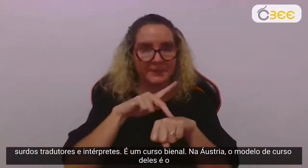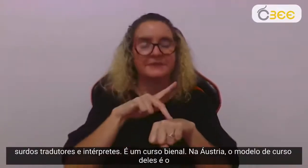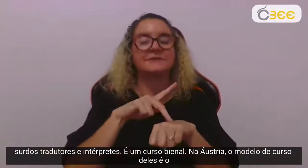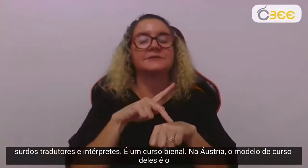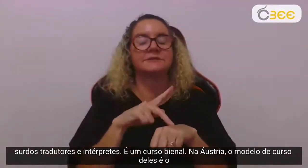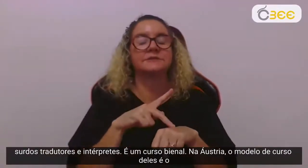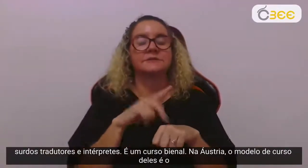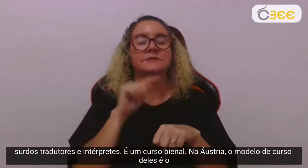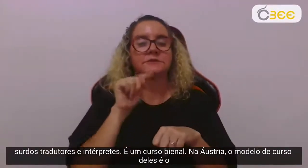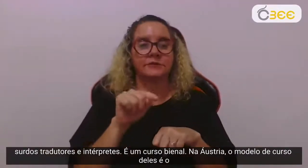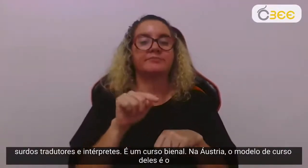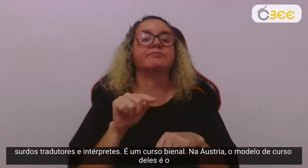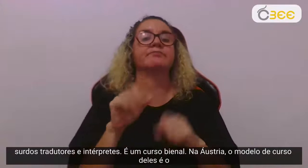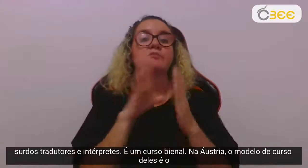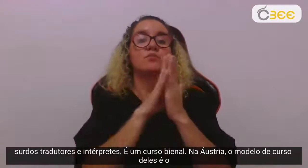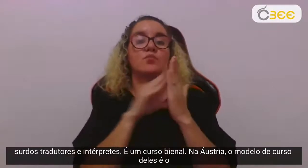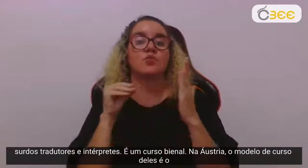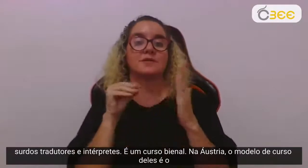Na Áustria,